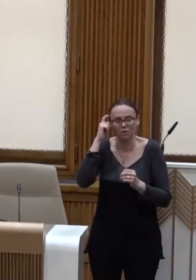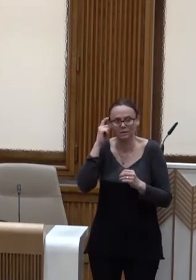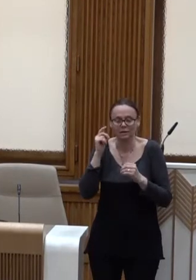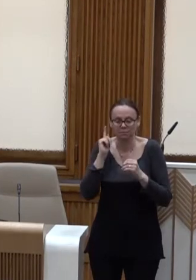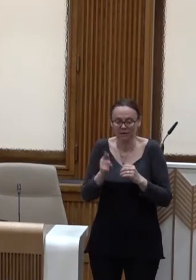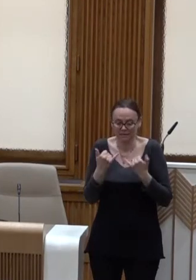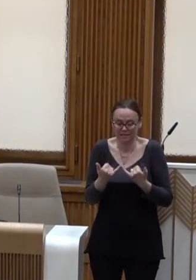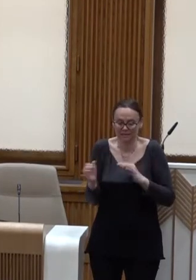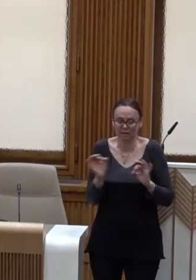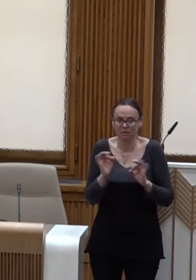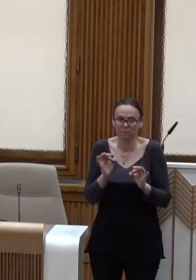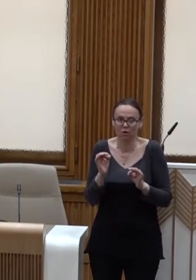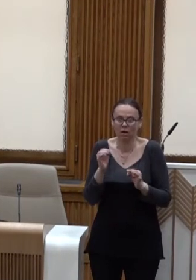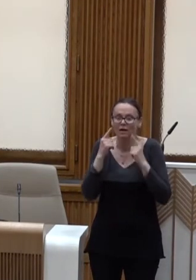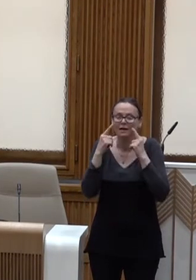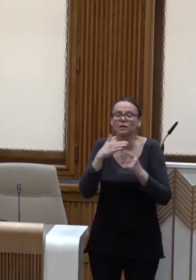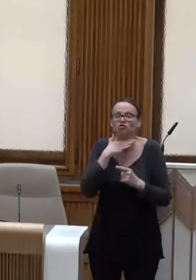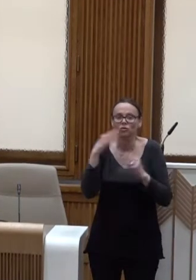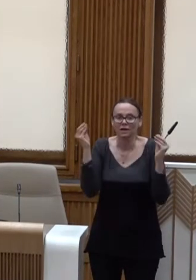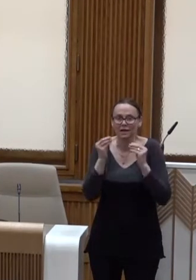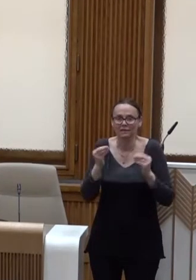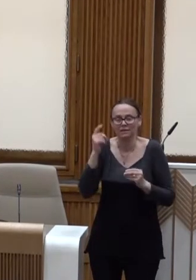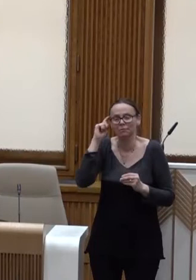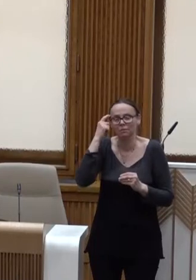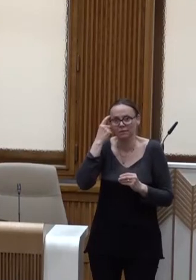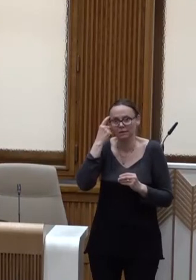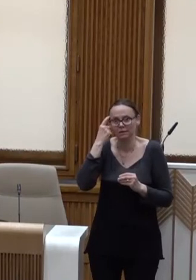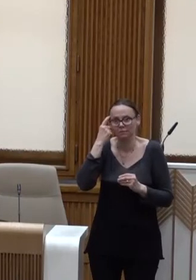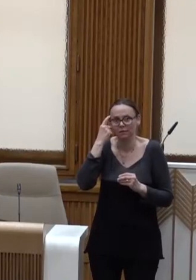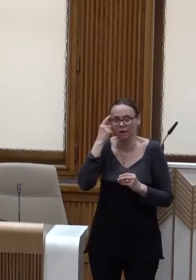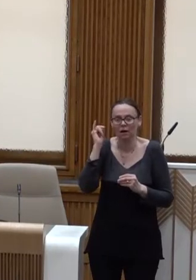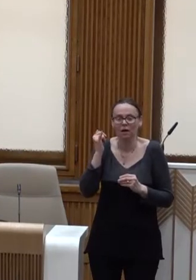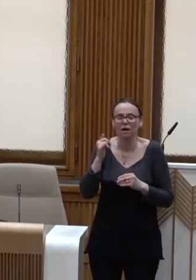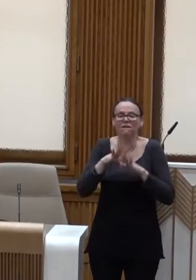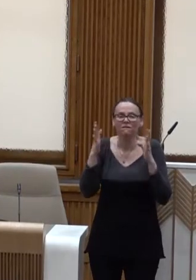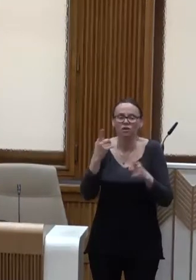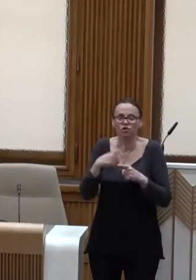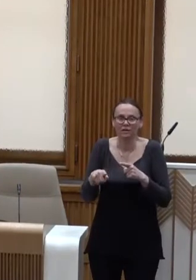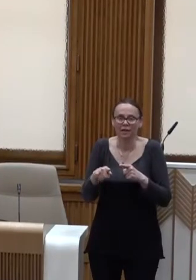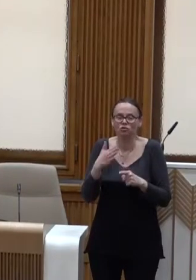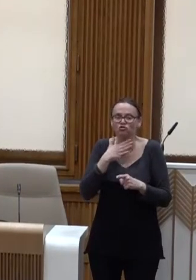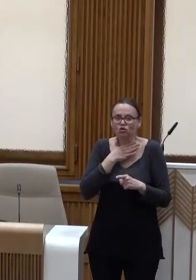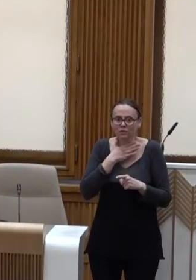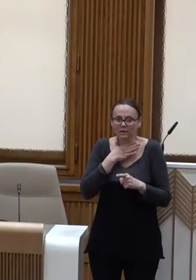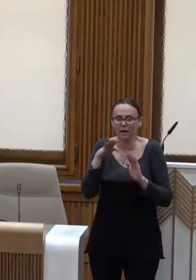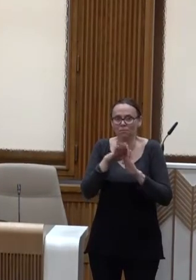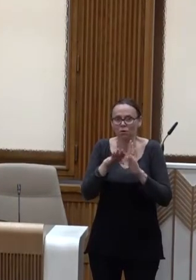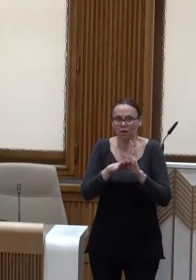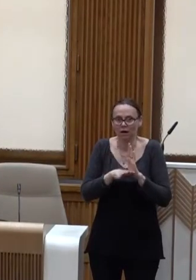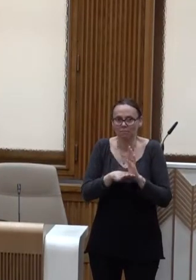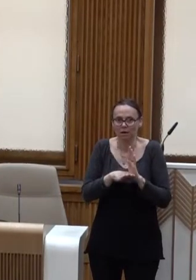zdaj pripravljajo. Zdaj, kar se tiče šolskega sistema, jaz mislim, da se bistveno večji del šolskega